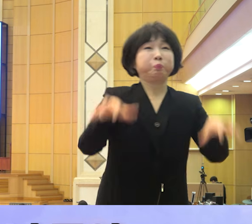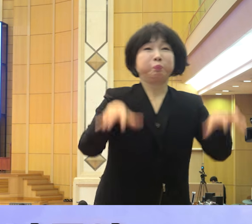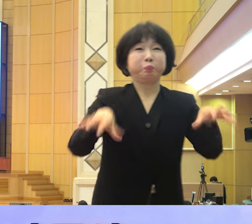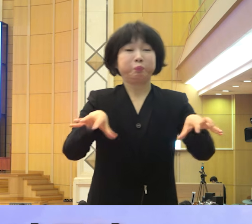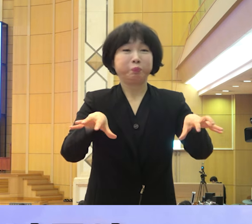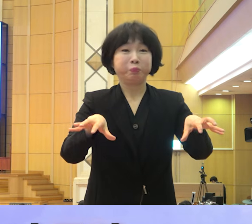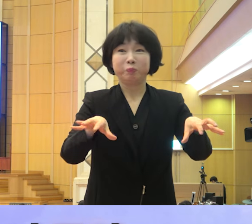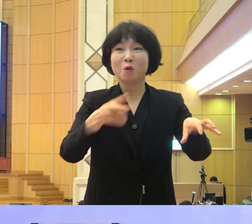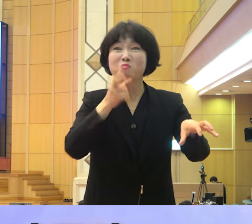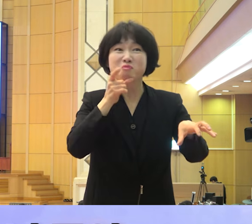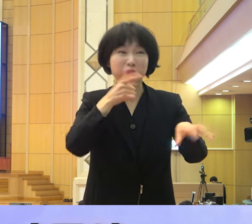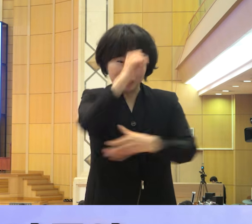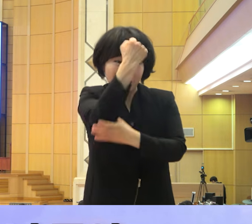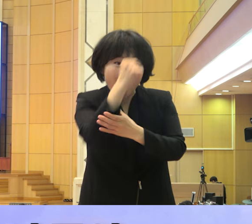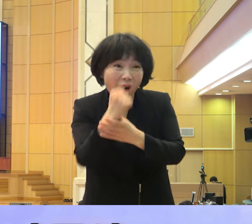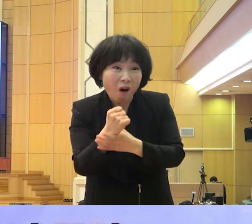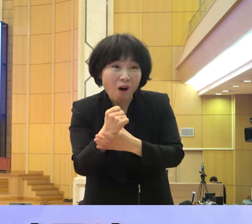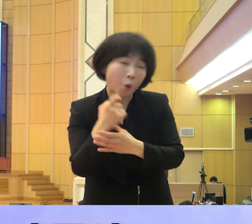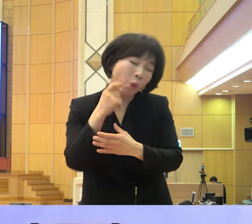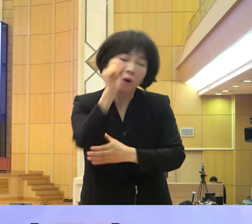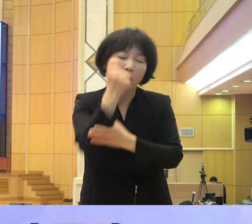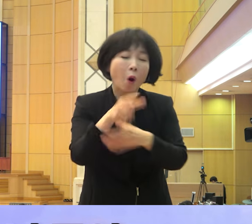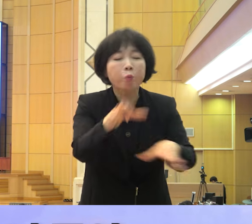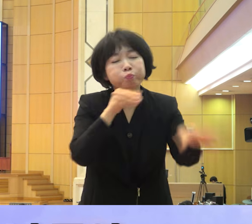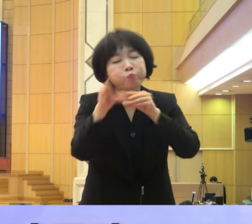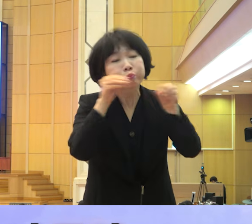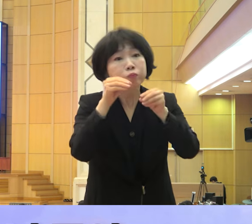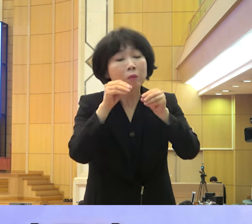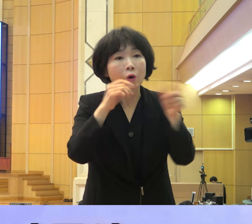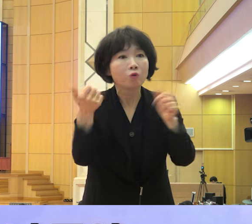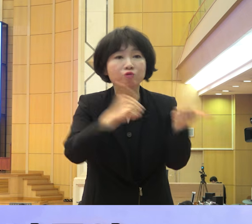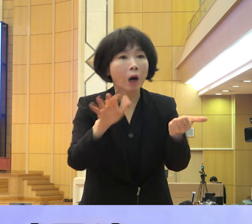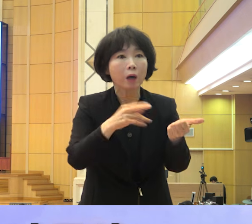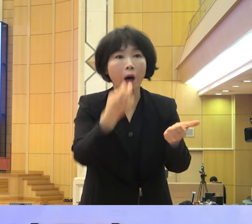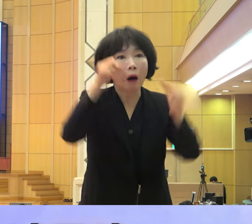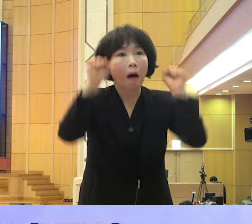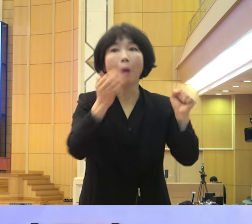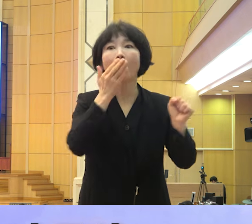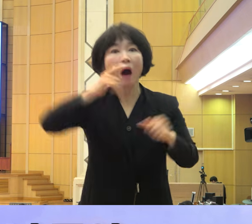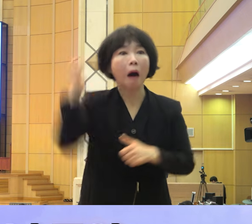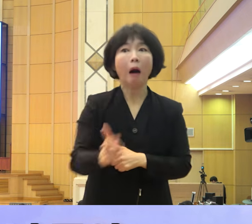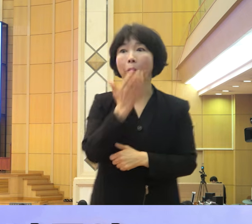여러분들은 못 들어봤는지 모르지만 왜 귀가 둘이나 있는데 못 들었나 모르겠어요.